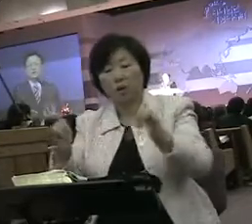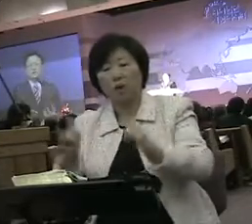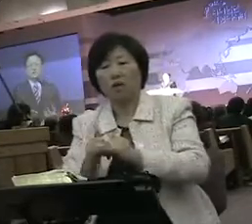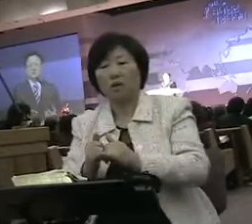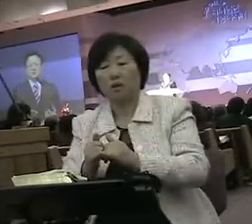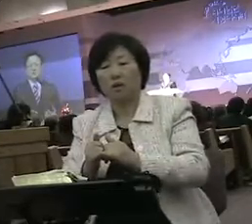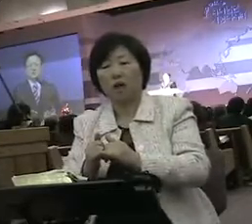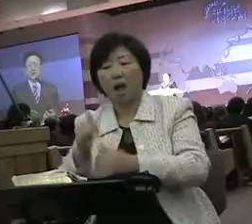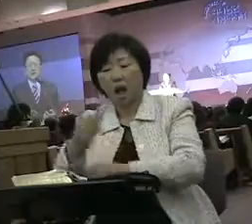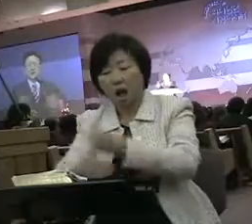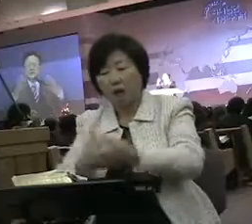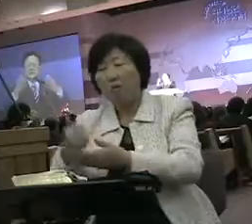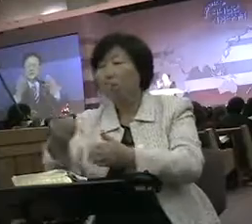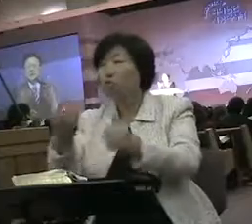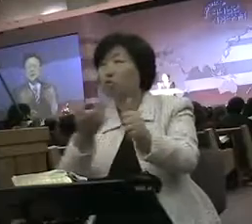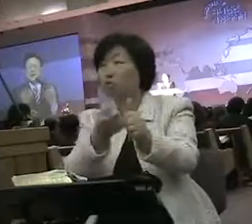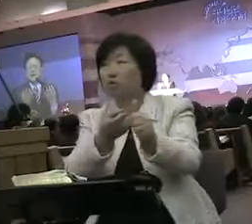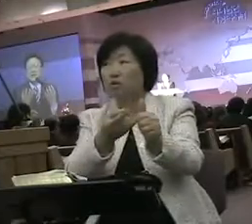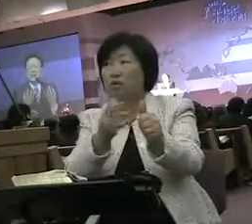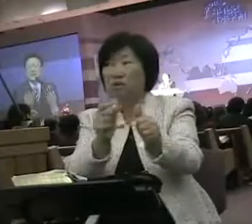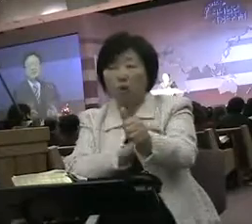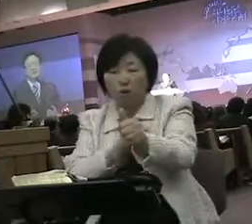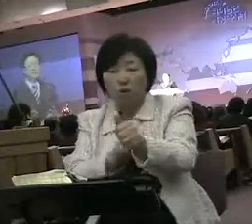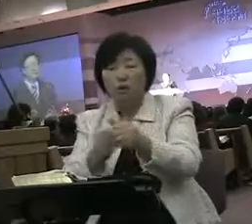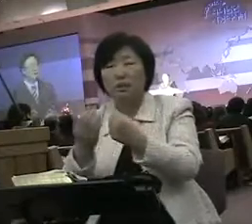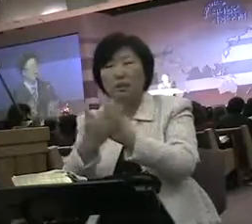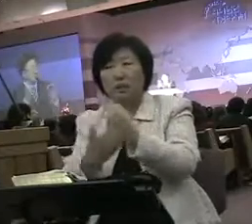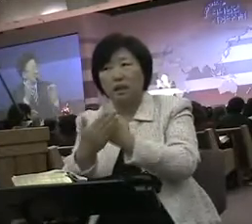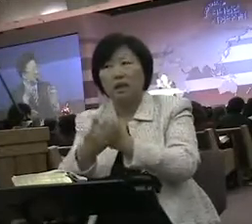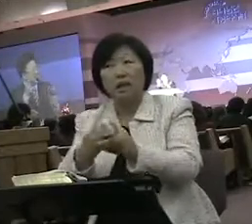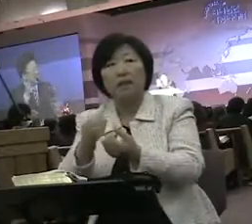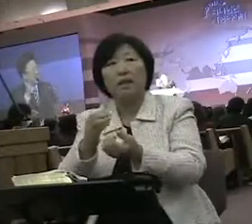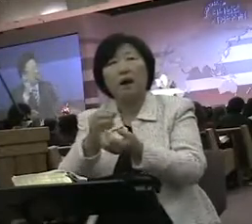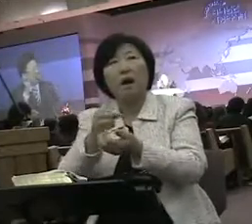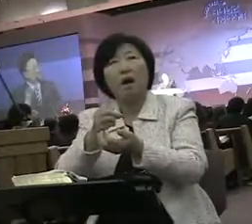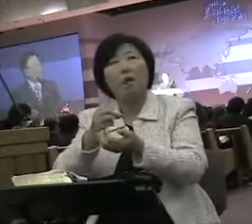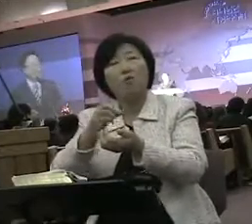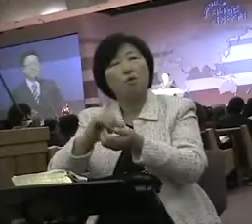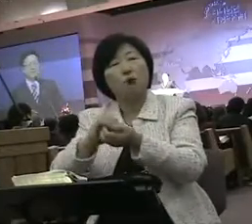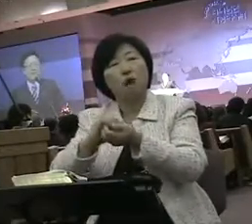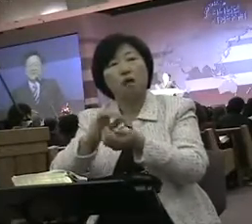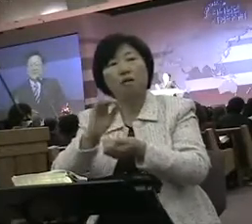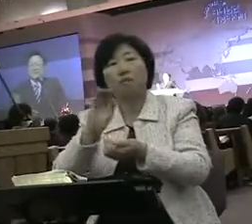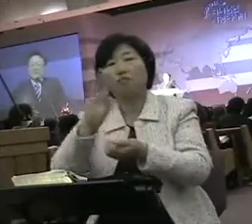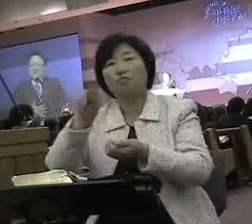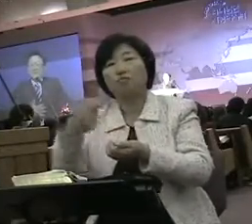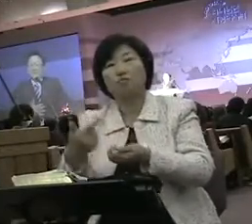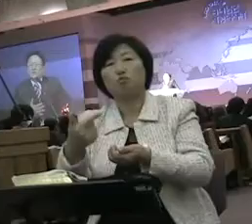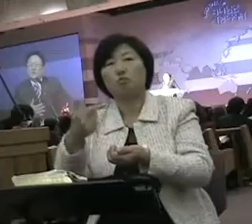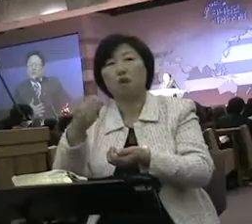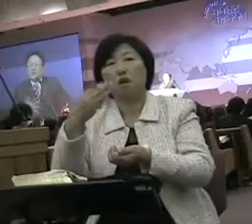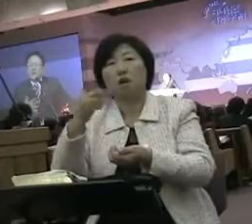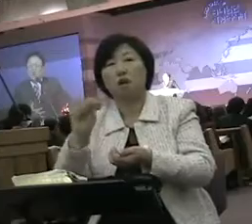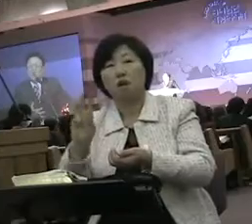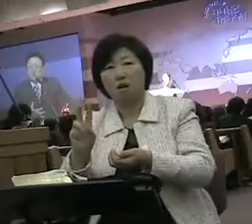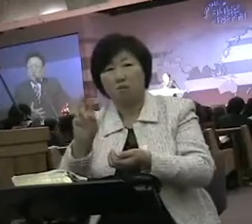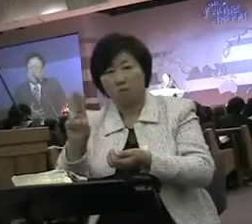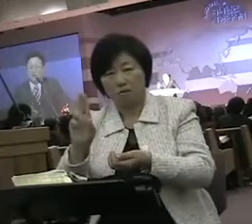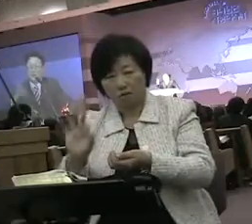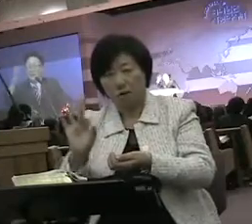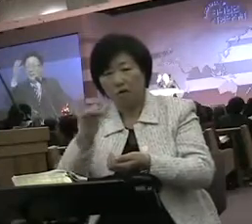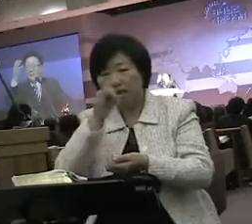독특한 영성이 있습니다. 그 은혜의 양이 있어요. 그 은혜의 맛이 있습니다. 자기 다음 세대, 자기의